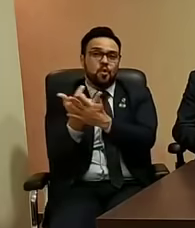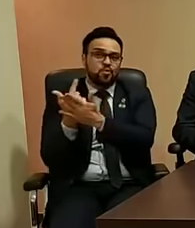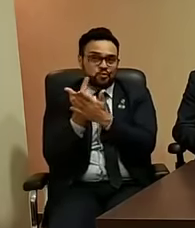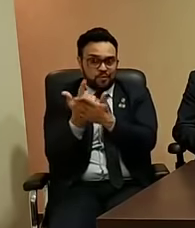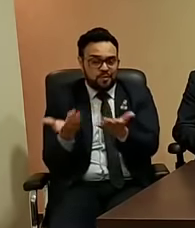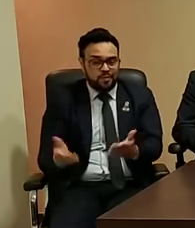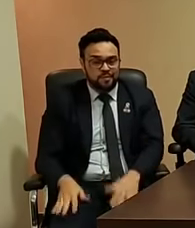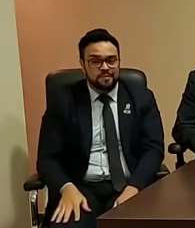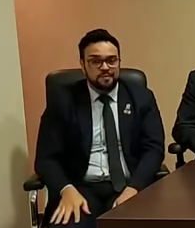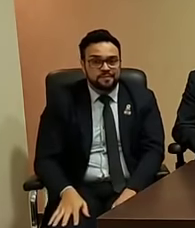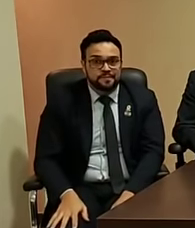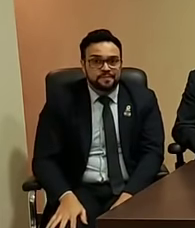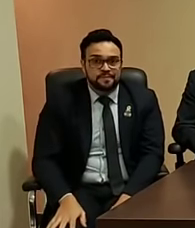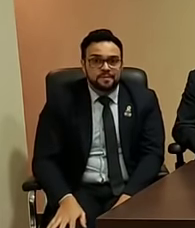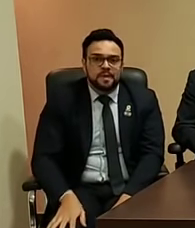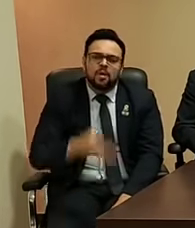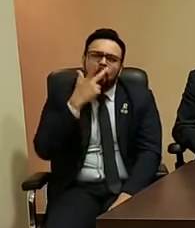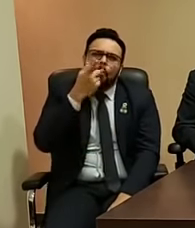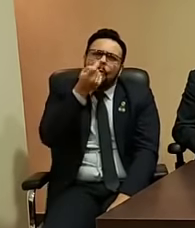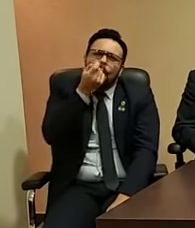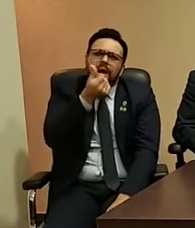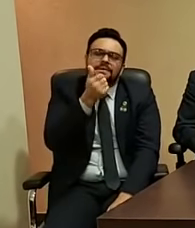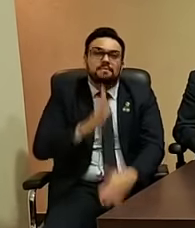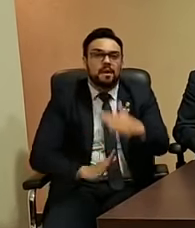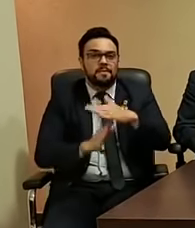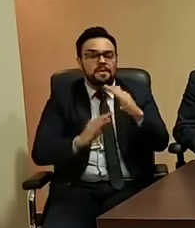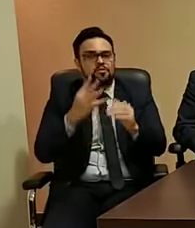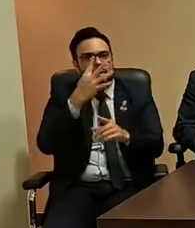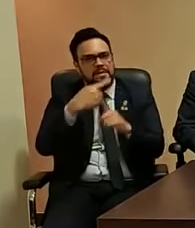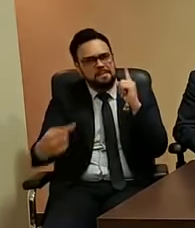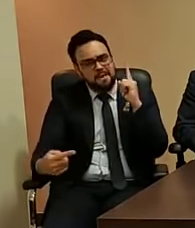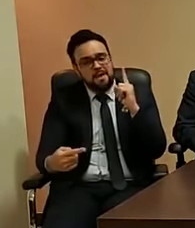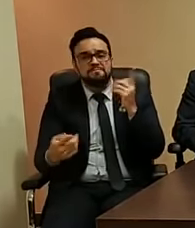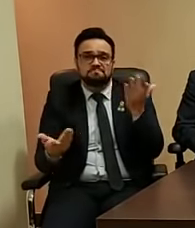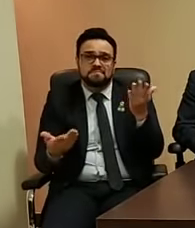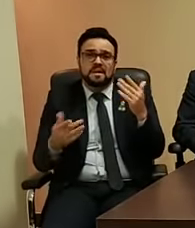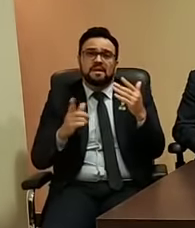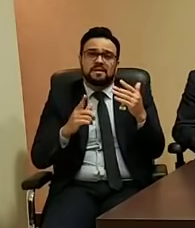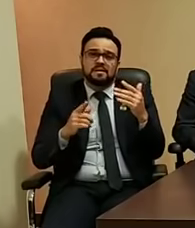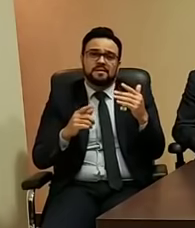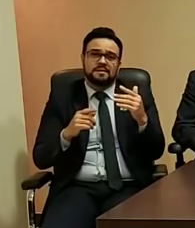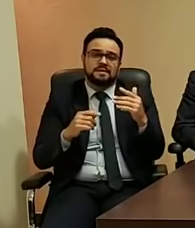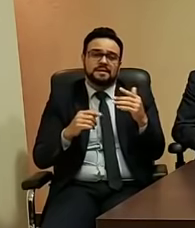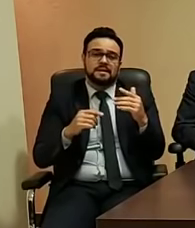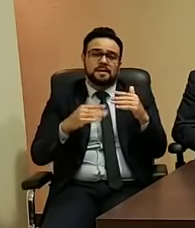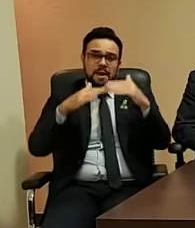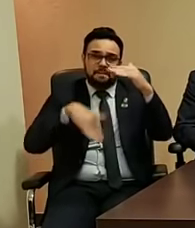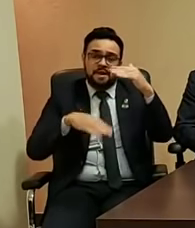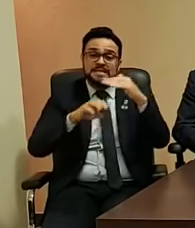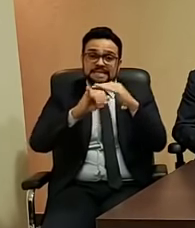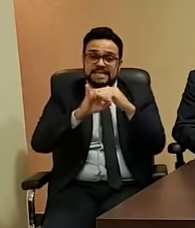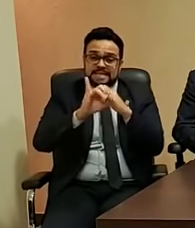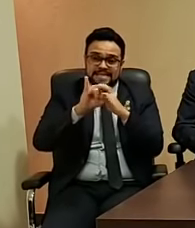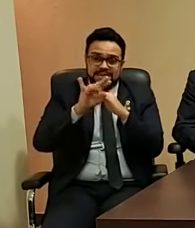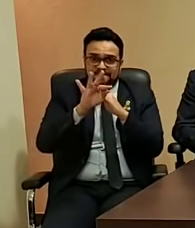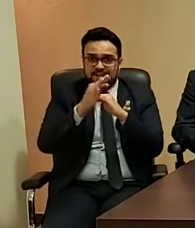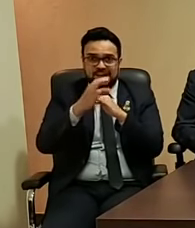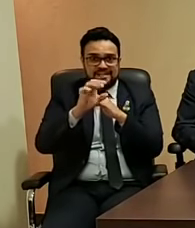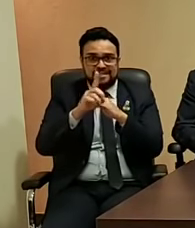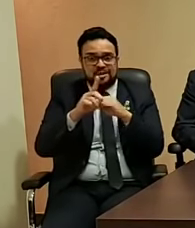tem chance, eu acho que chegou quase que no limite os 4,5, né? Tem uma pequena folga para baixo ainda, obviamente se a inflação cair tem mais